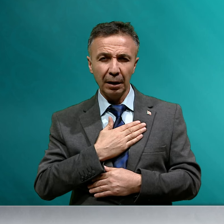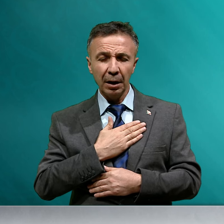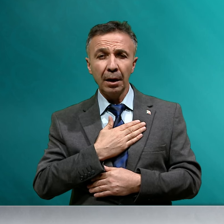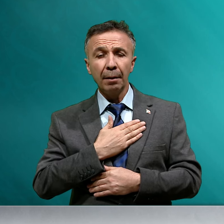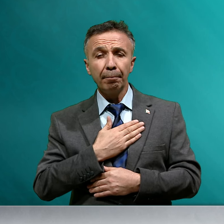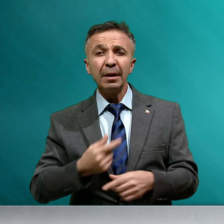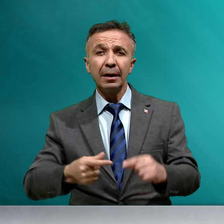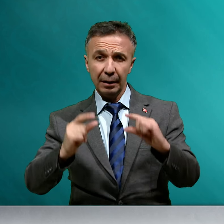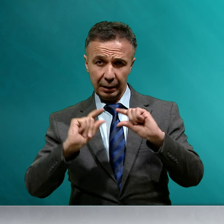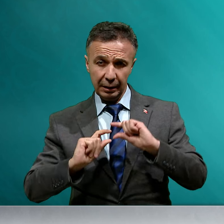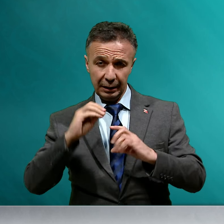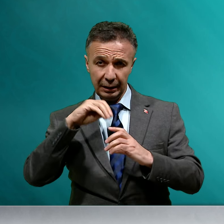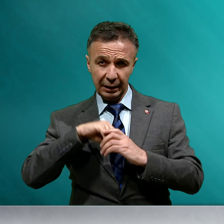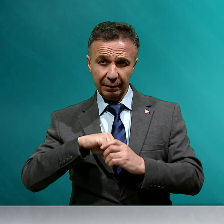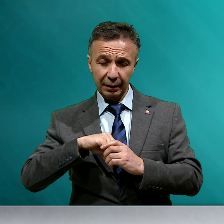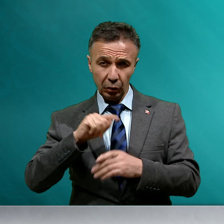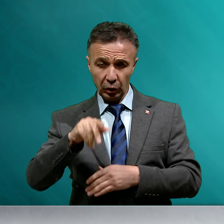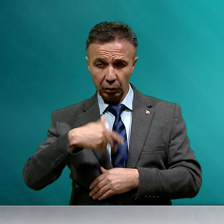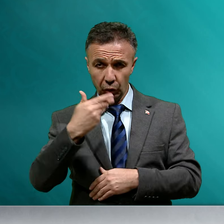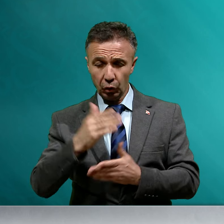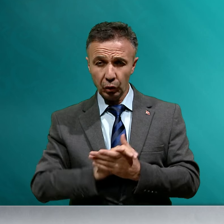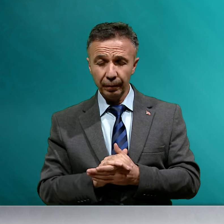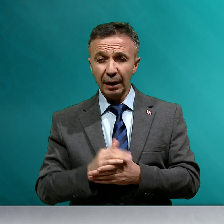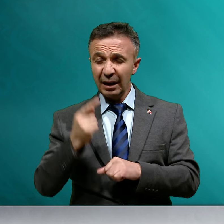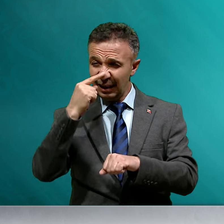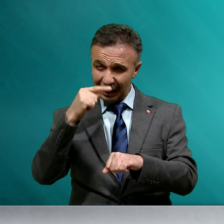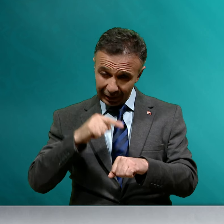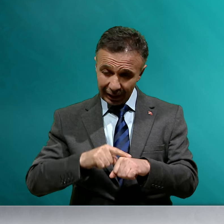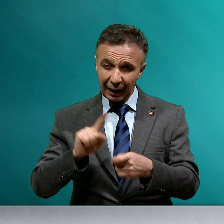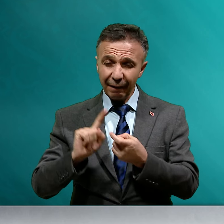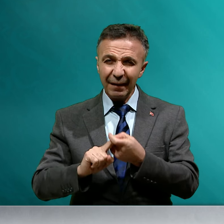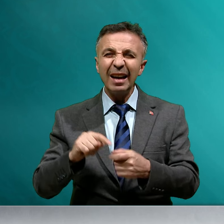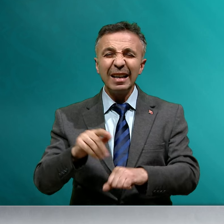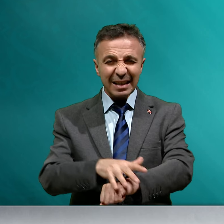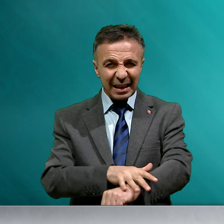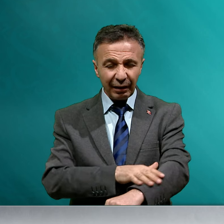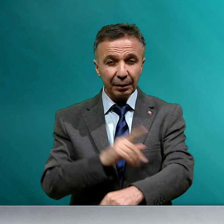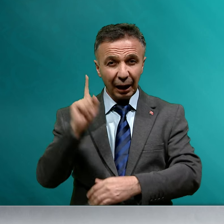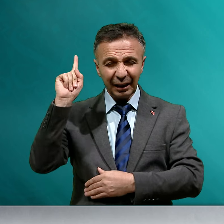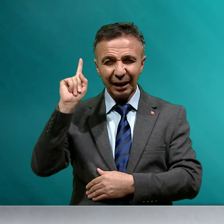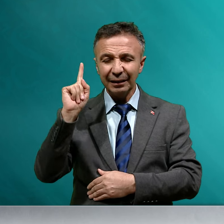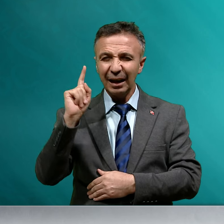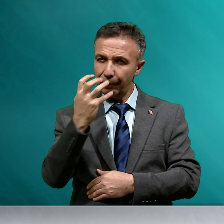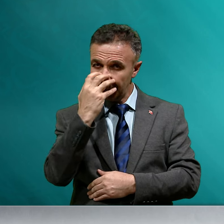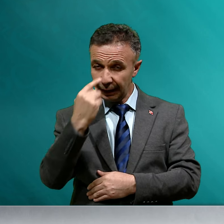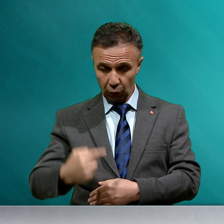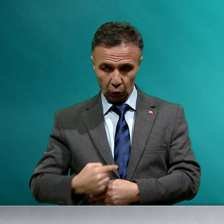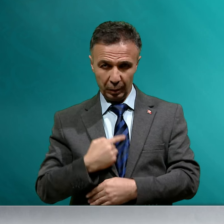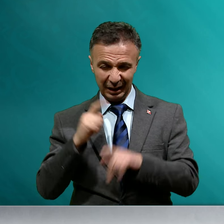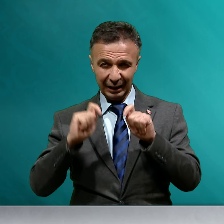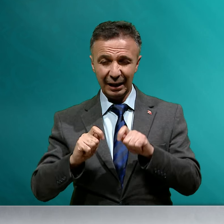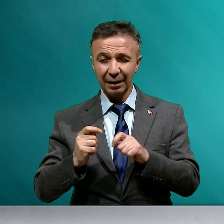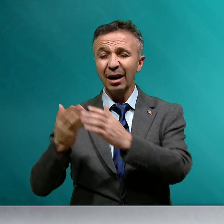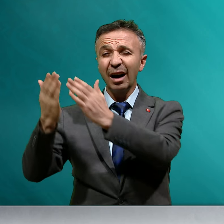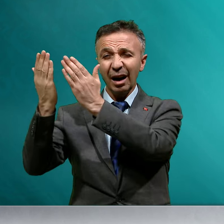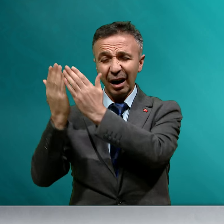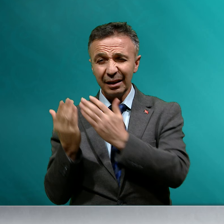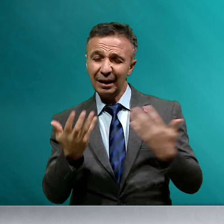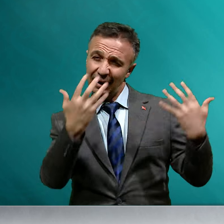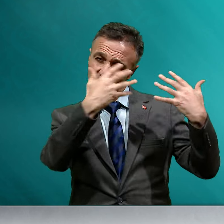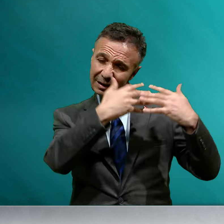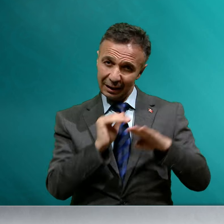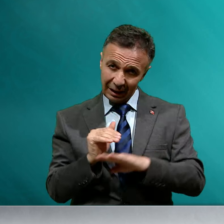hadis-i şerifinde inanarak ve sevabını Allah'tan umarak Kadir gecesini ihya